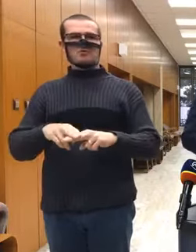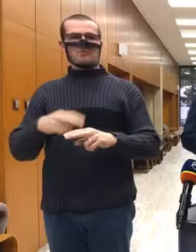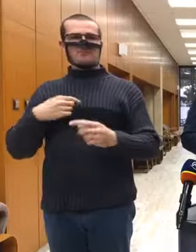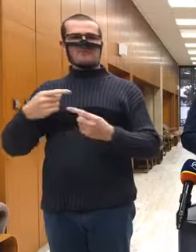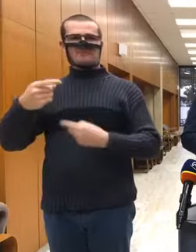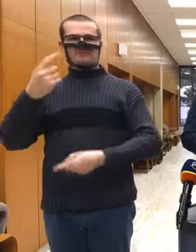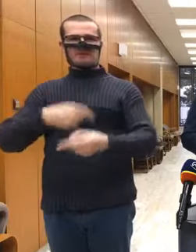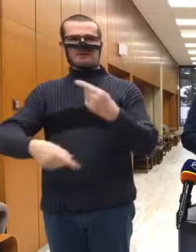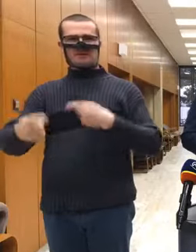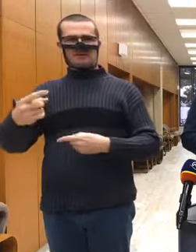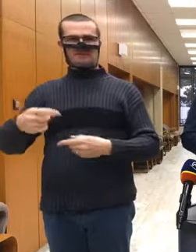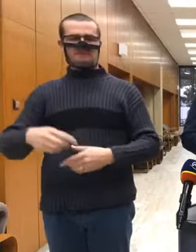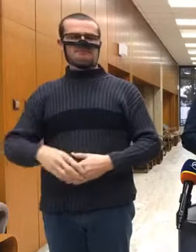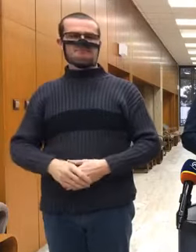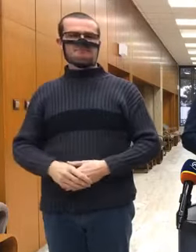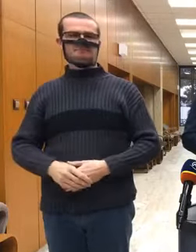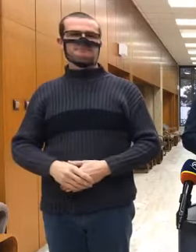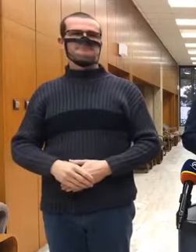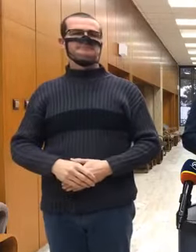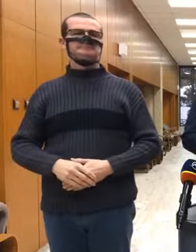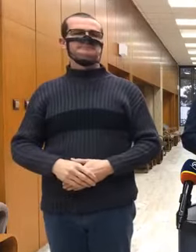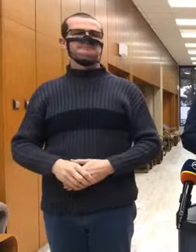vymenili.